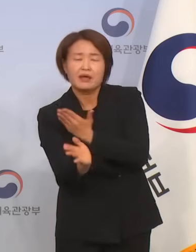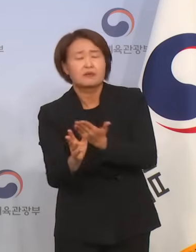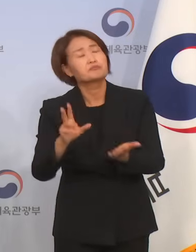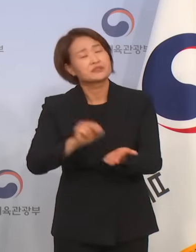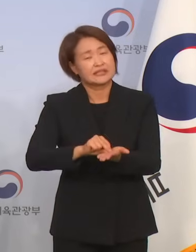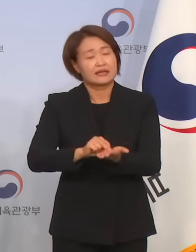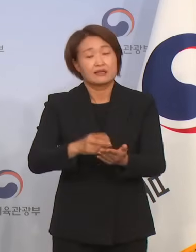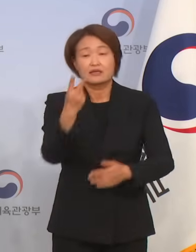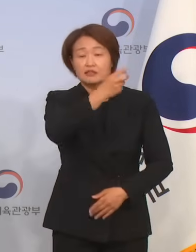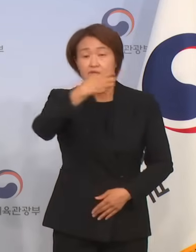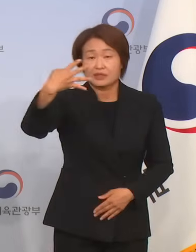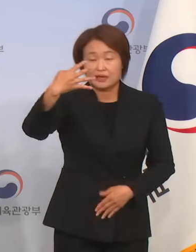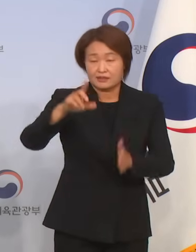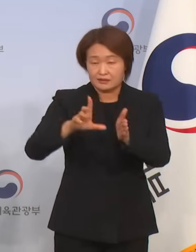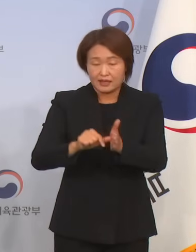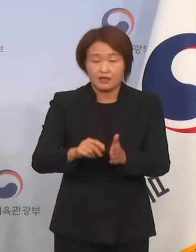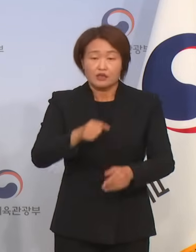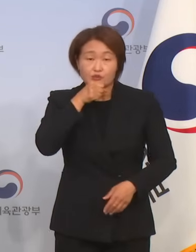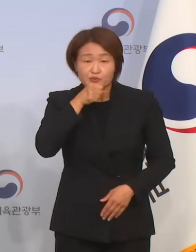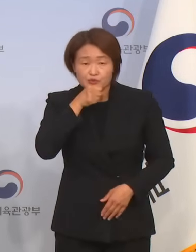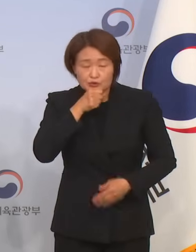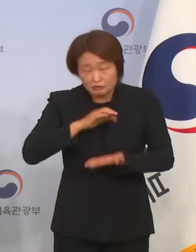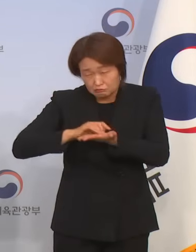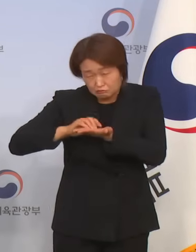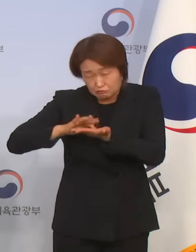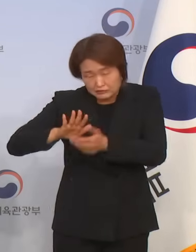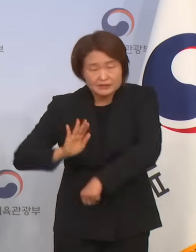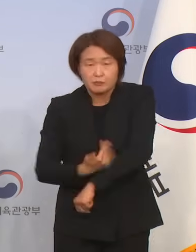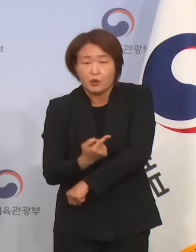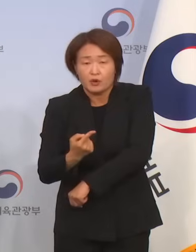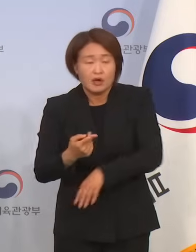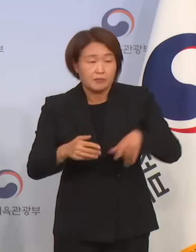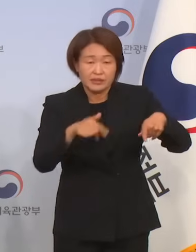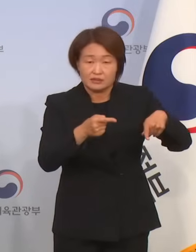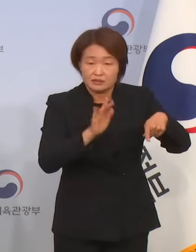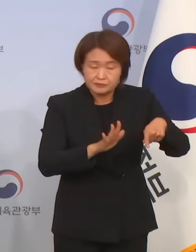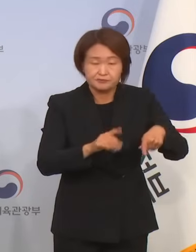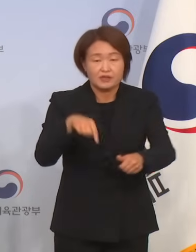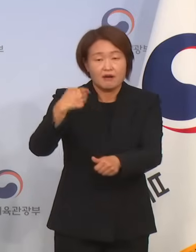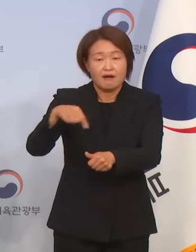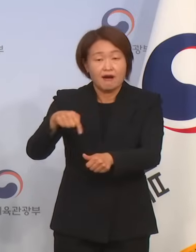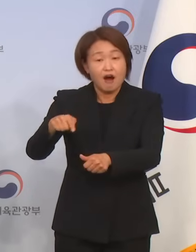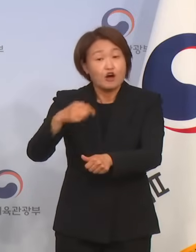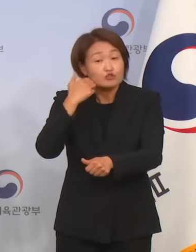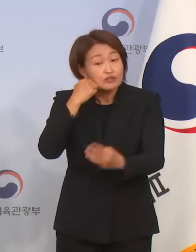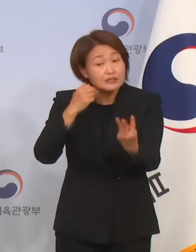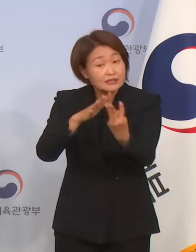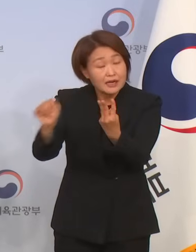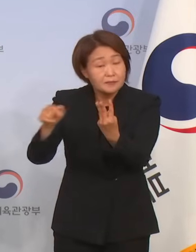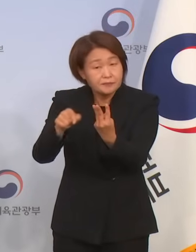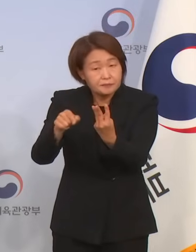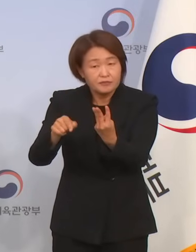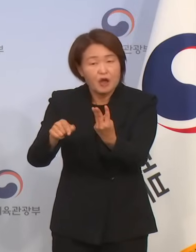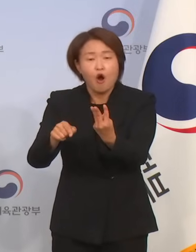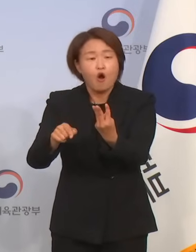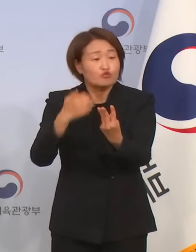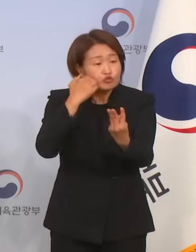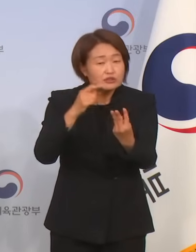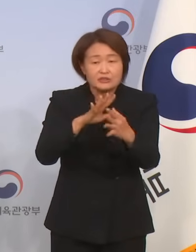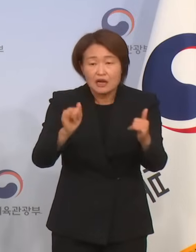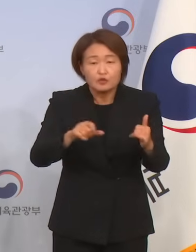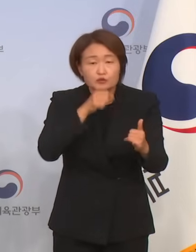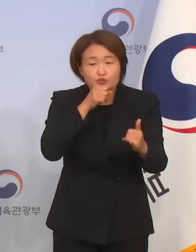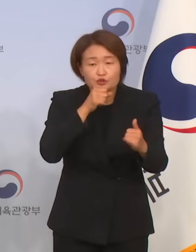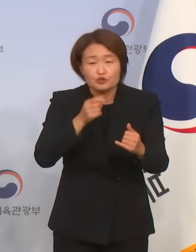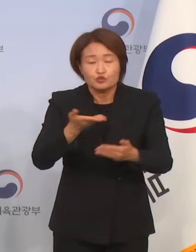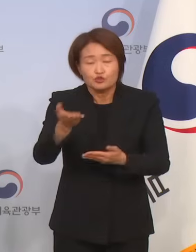또한 24년에는 점수를 잘못 산정하여 B급 강습회 입과 대상자 3명이 뒤바뀌기까지